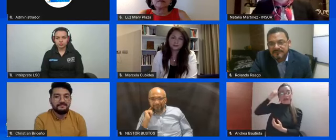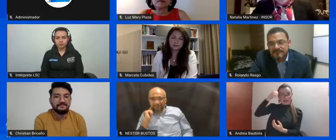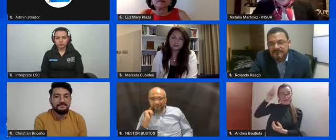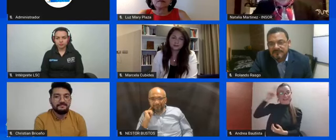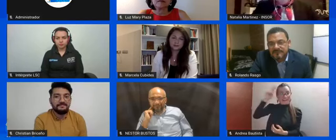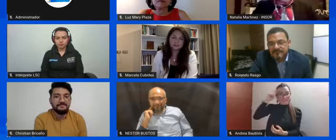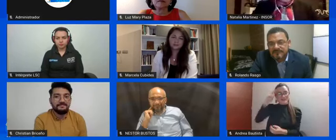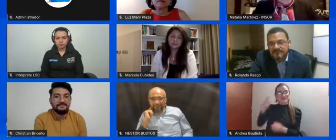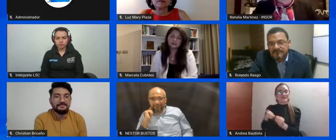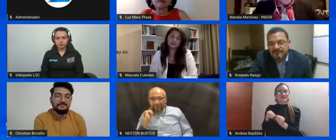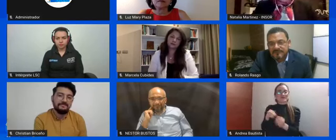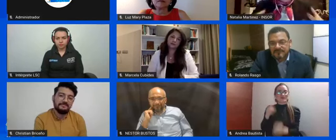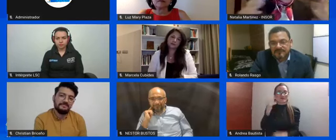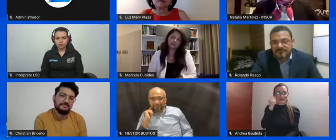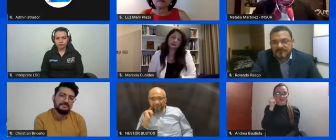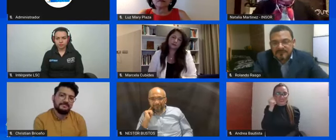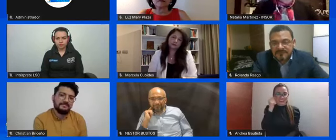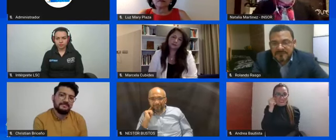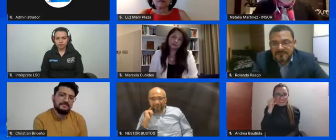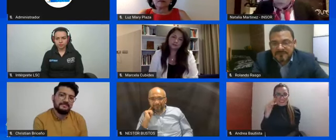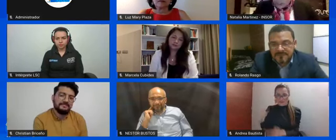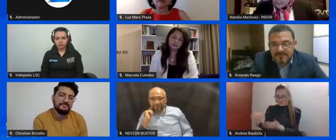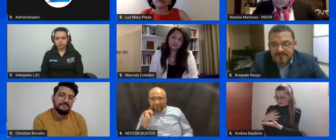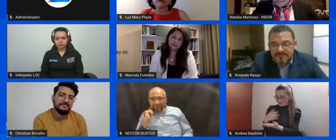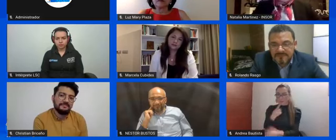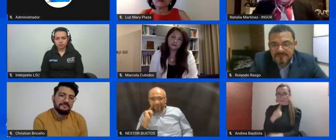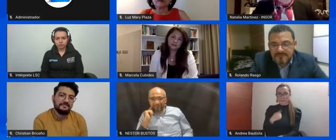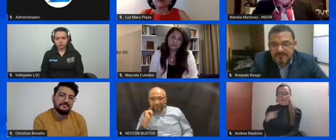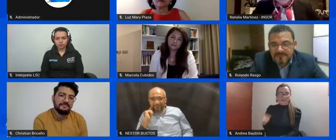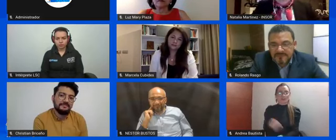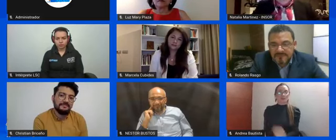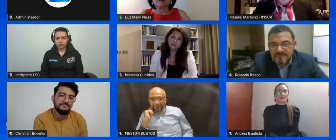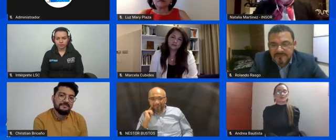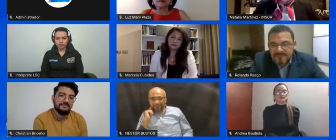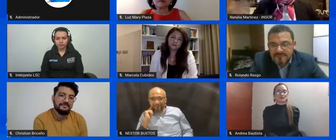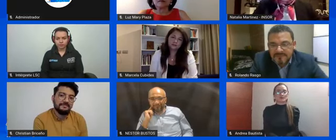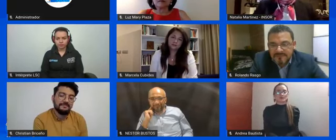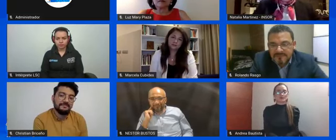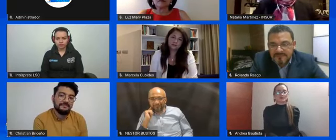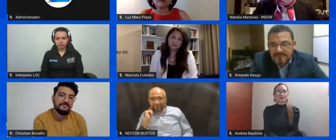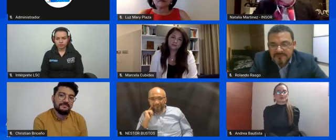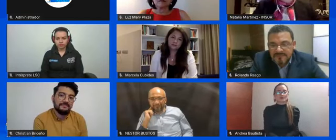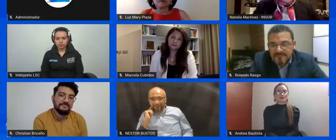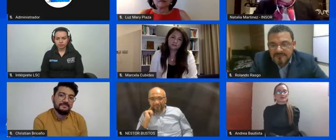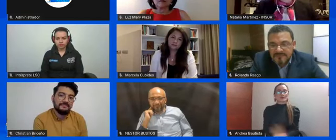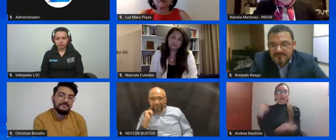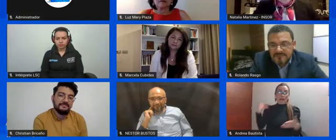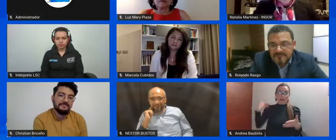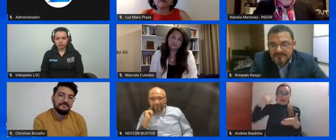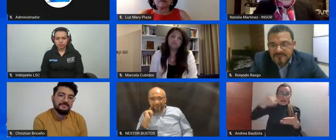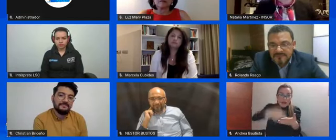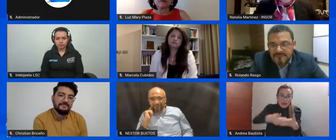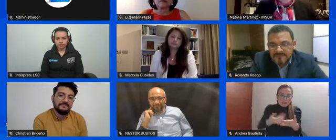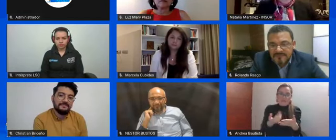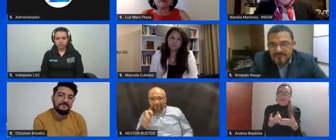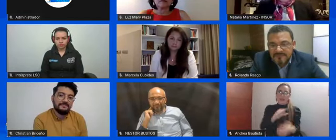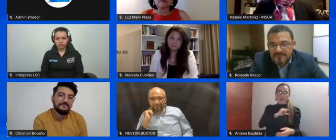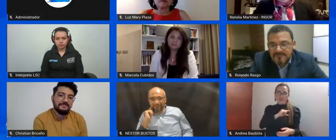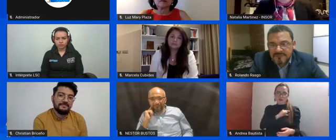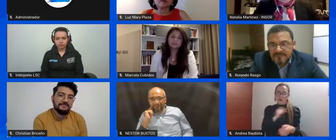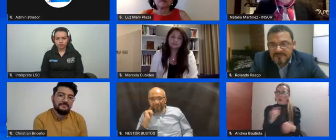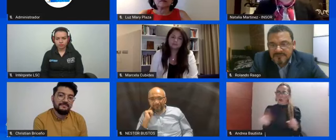grandes resultados que hubo durante estas gestiones también involucraron el trabajo articulado con la comunidad sorda y eso